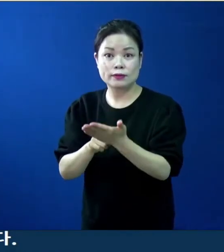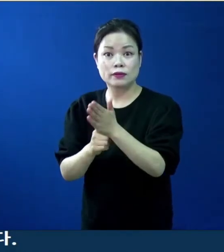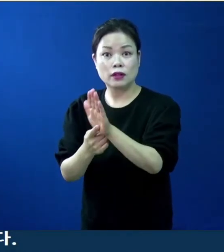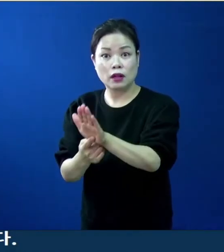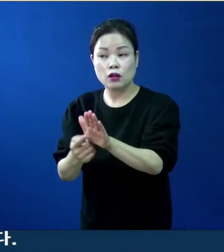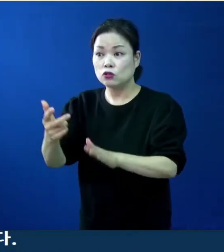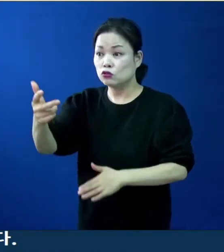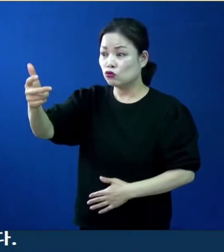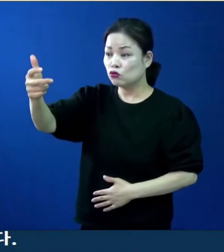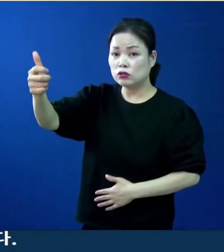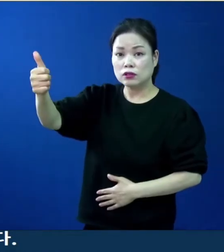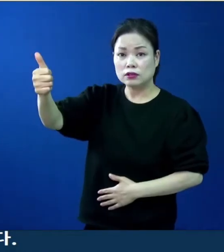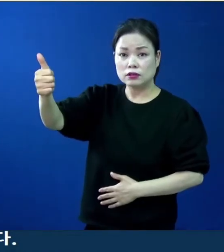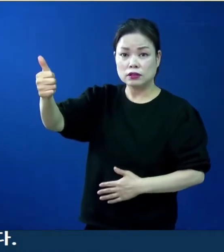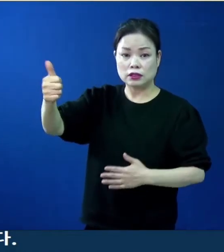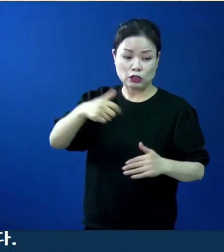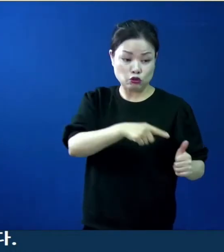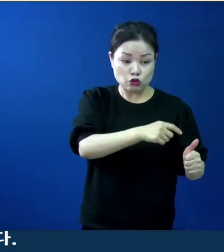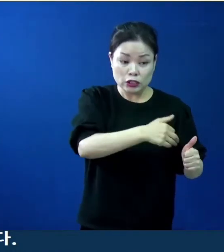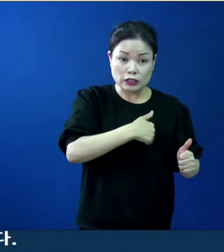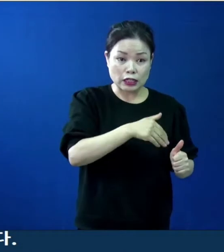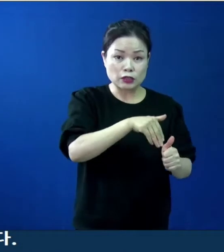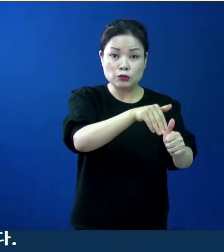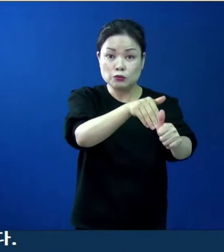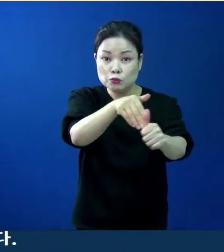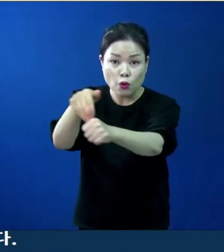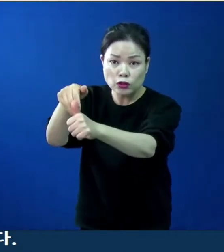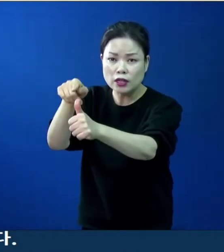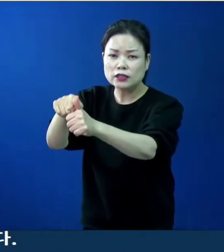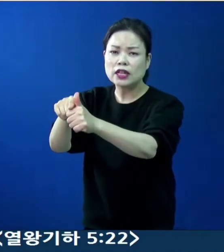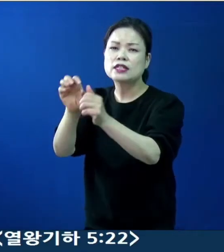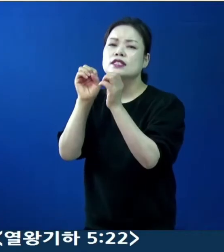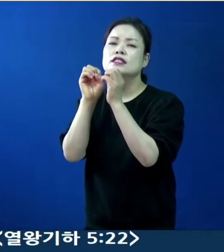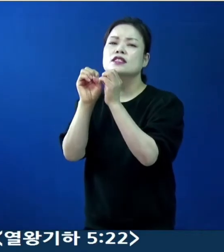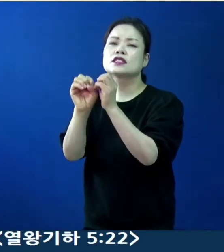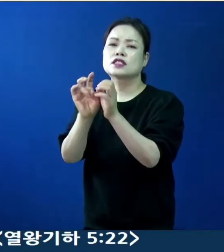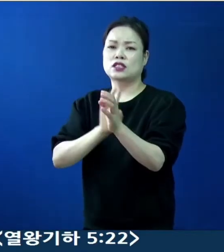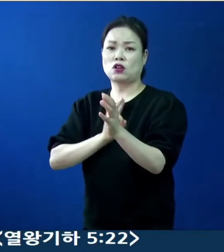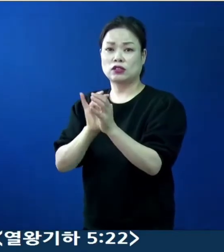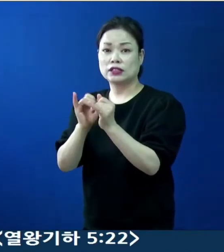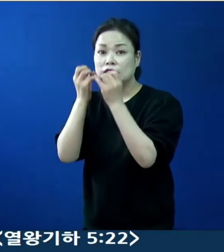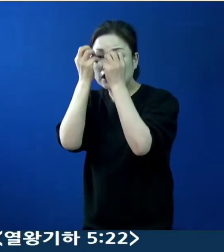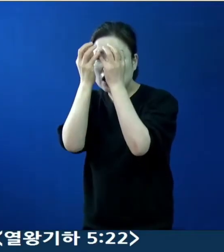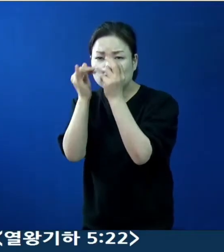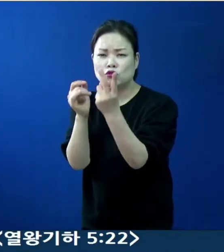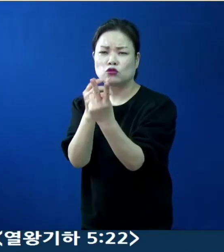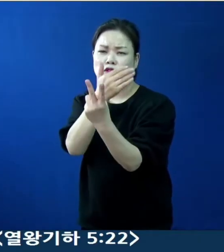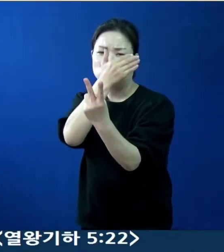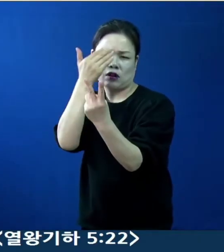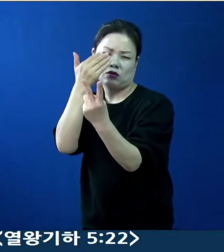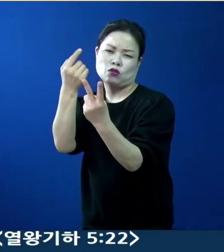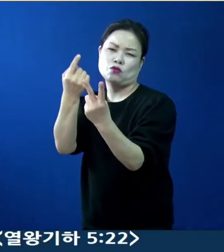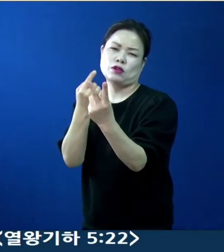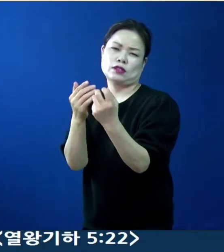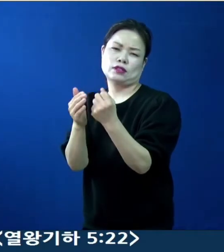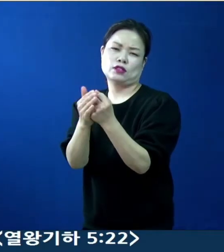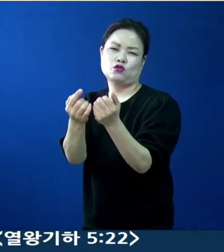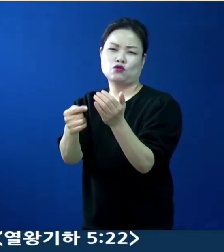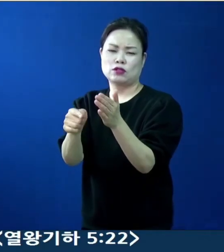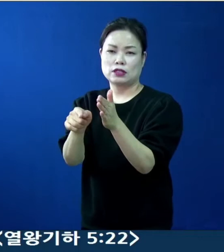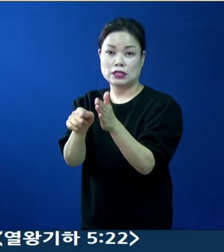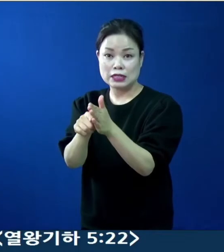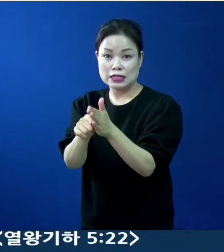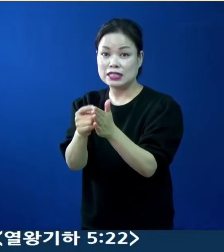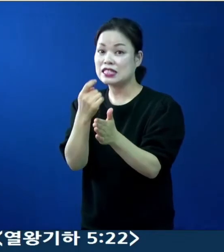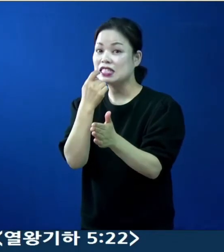우리 주인께서 나를 보내시면서 지금 이 선지자 중에 이 새로운 사람이 두 청년이 왔으니 그들을 위해서